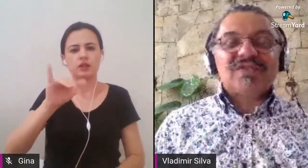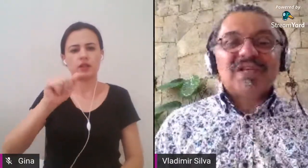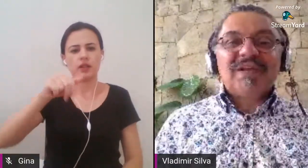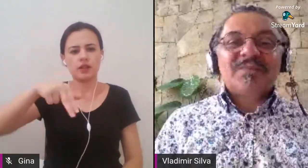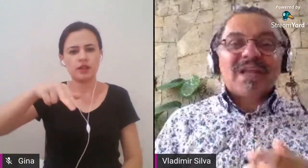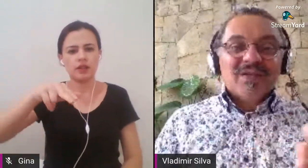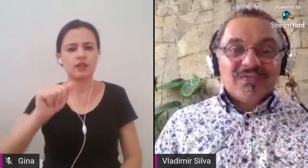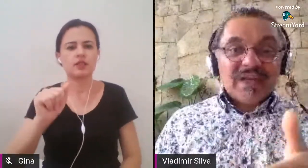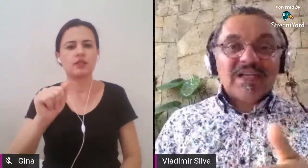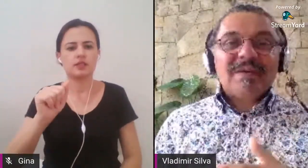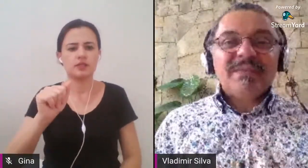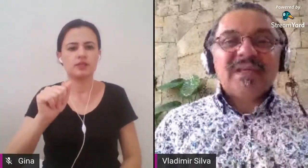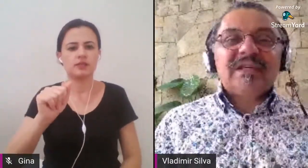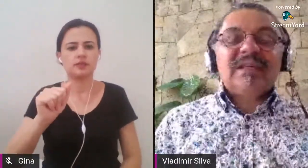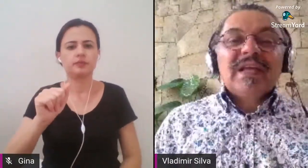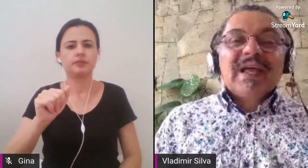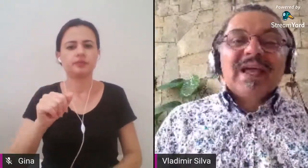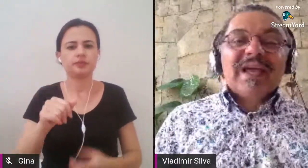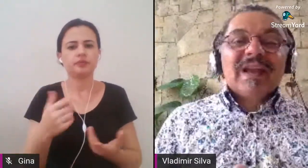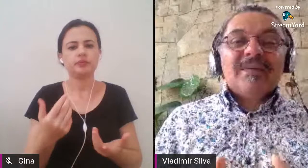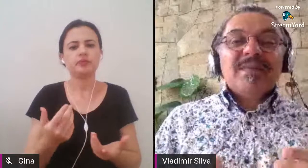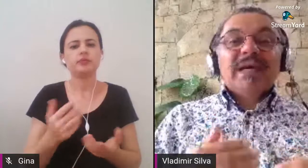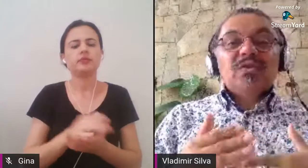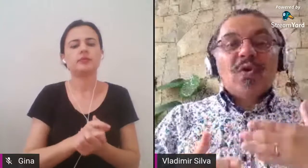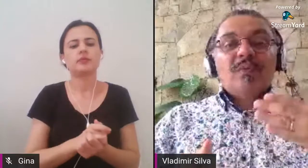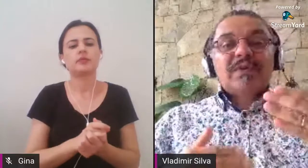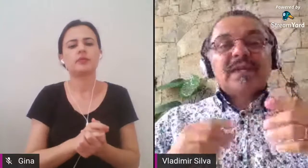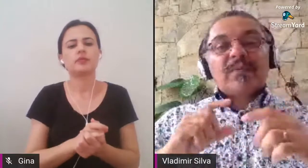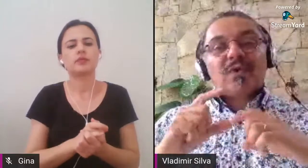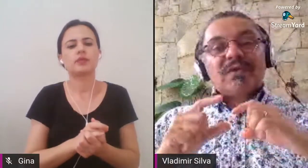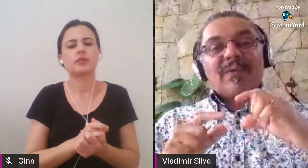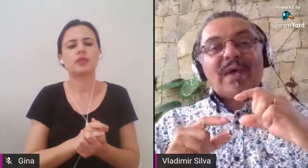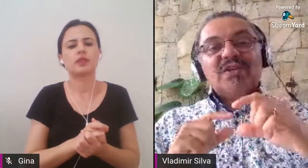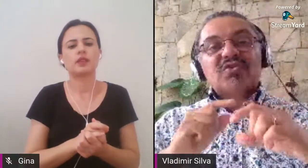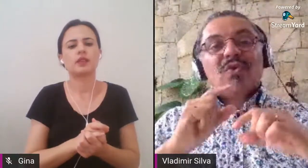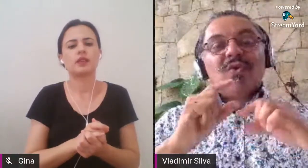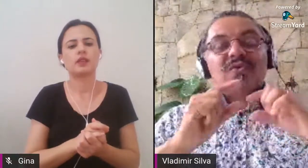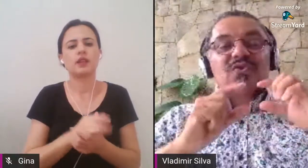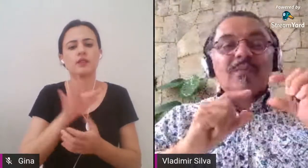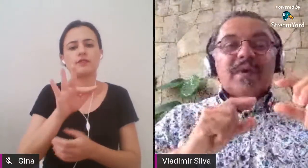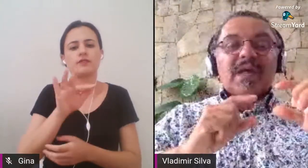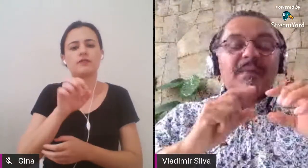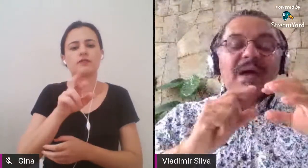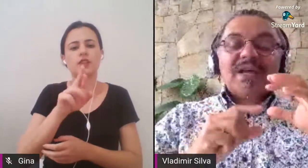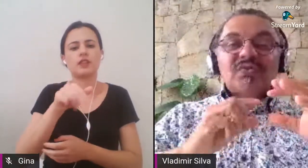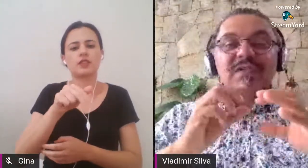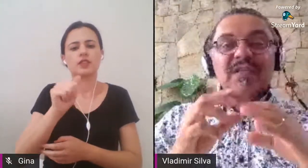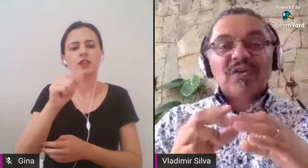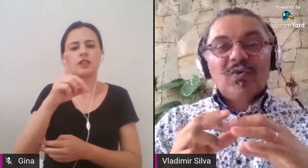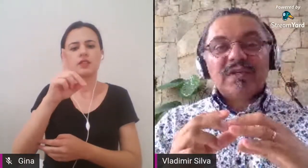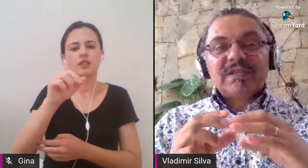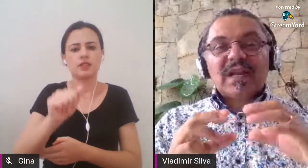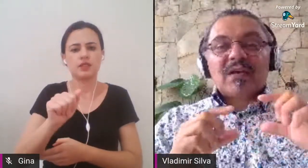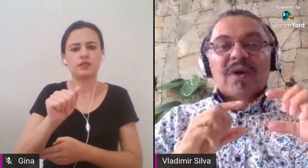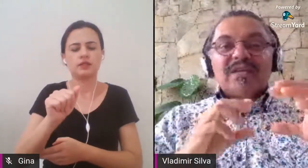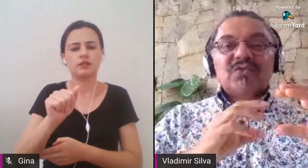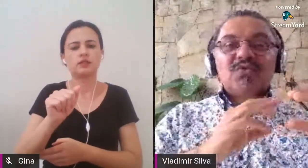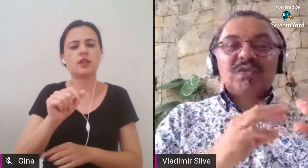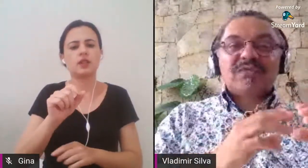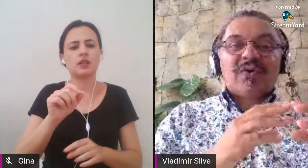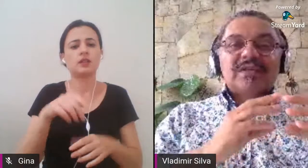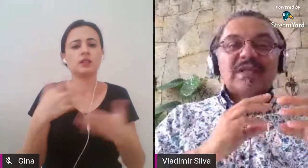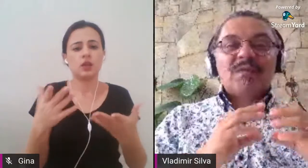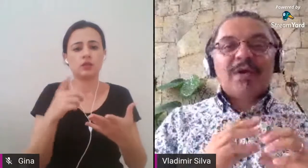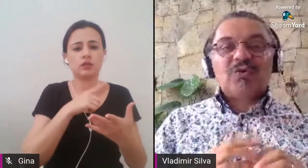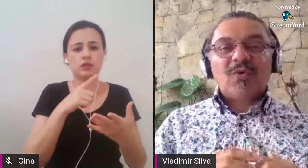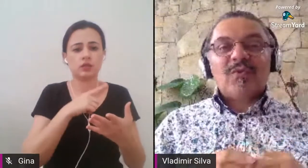da UFCG, Fernanda Miki, ela me mandou, por exemplo, quando equalizou baixos e tenores, ela equalizou